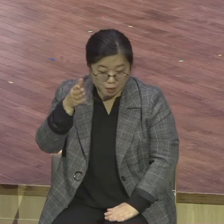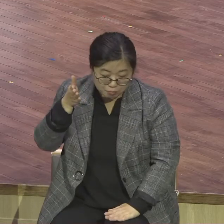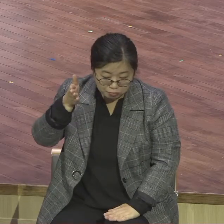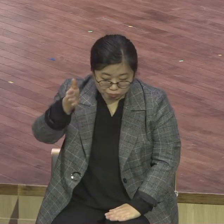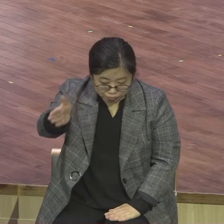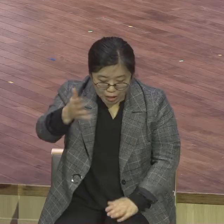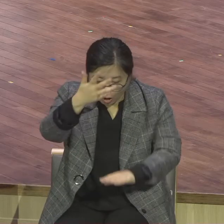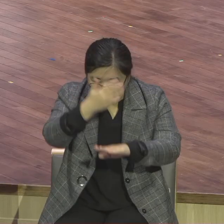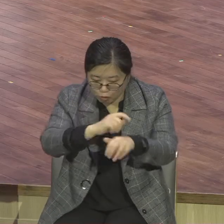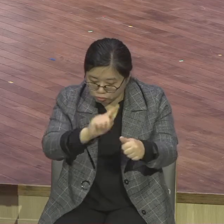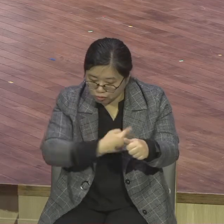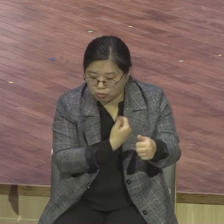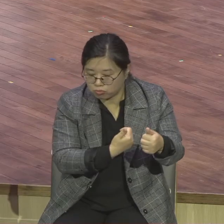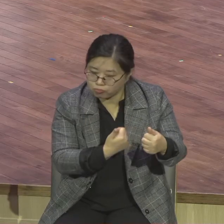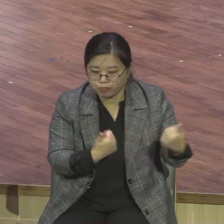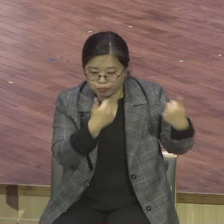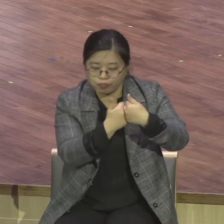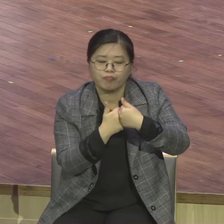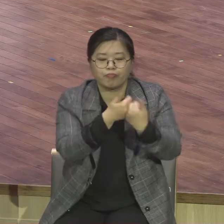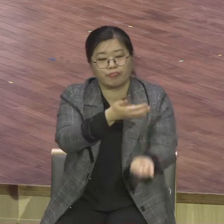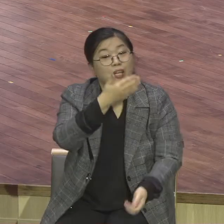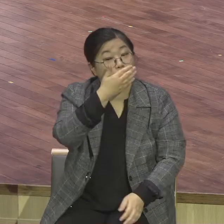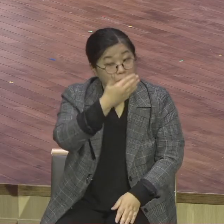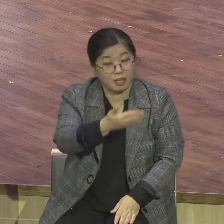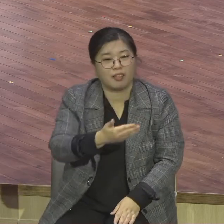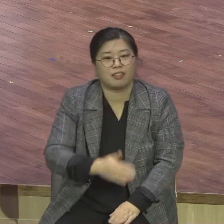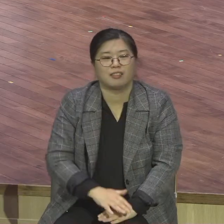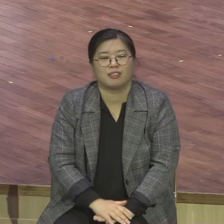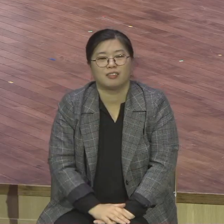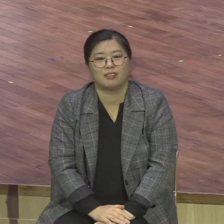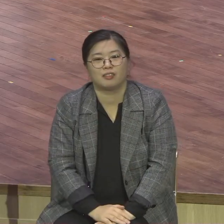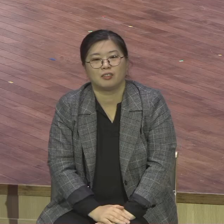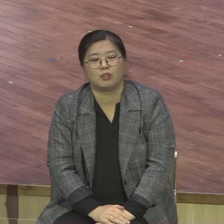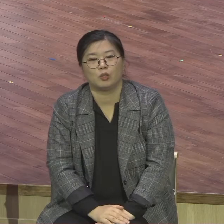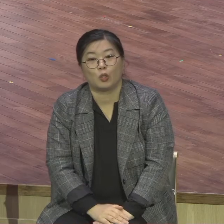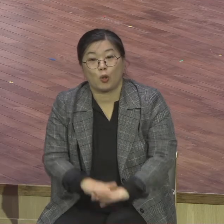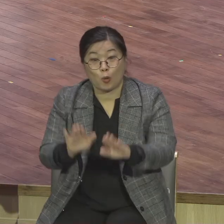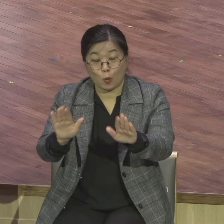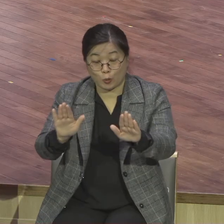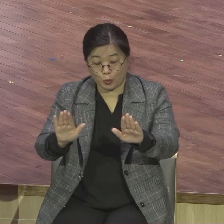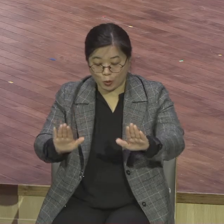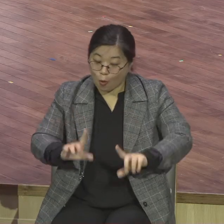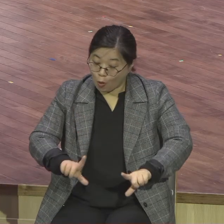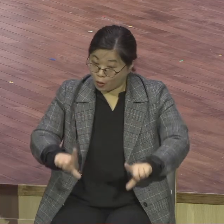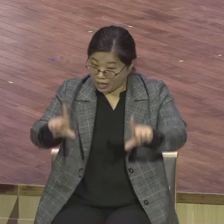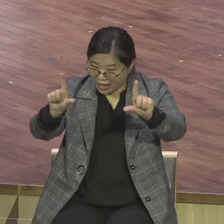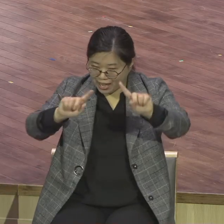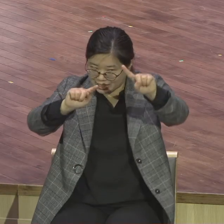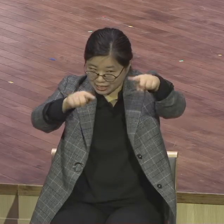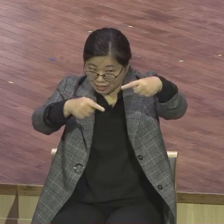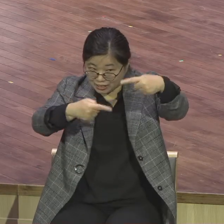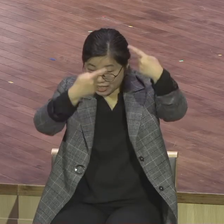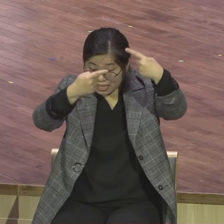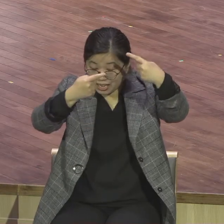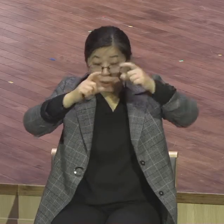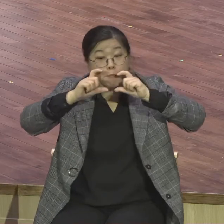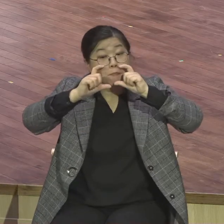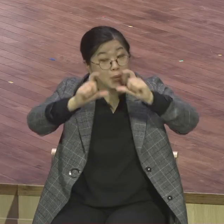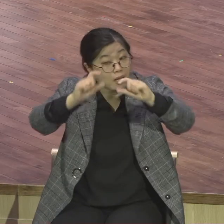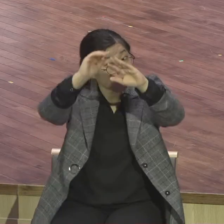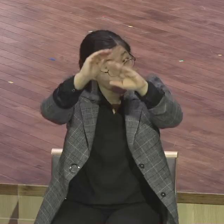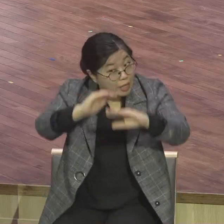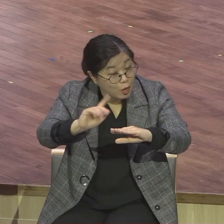이 말씀은요, 올해 우리에게 주어진 이 언약과 바로 딱 연결되잖아요. 내 입을 크게 일라, 내가 채우리라. 믿음의